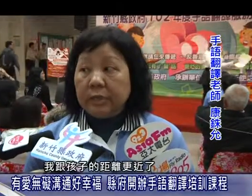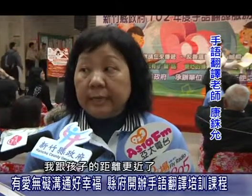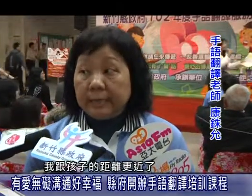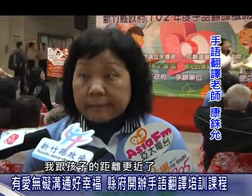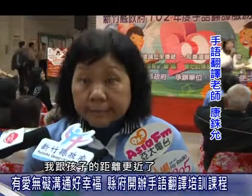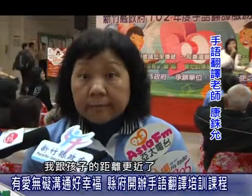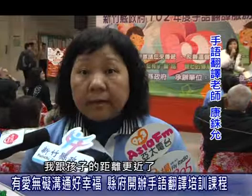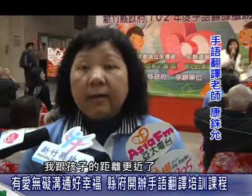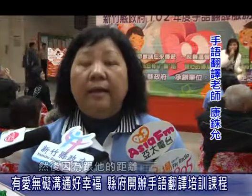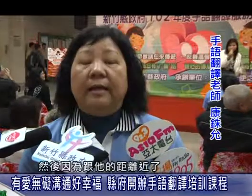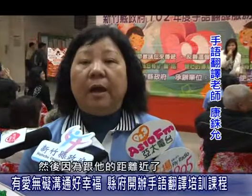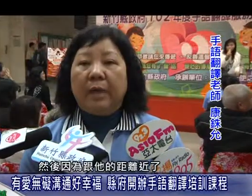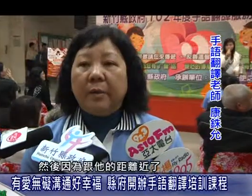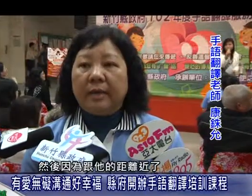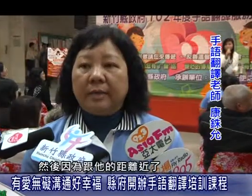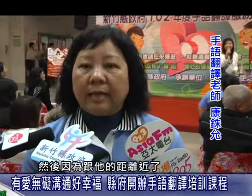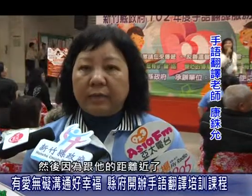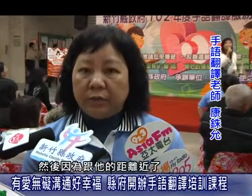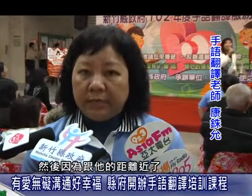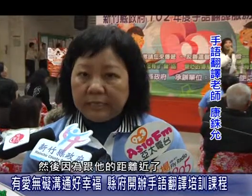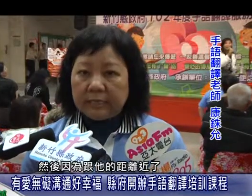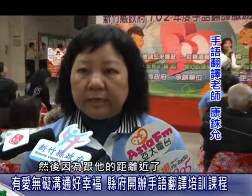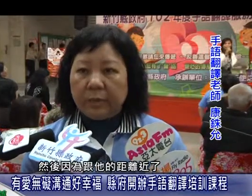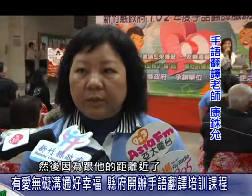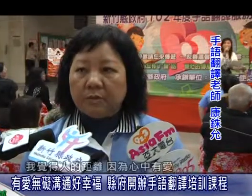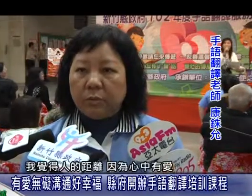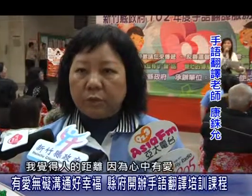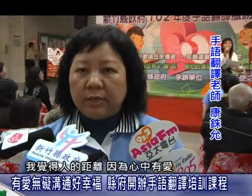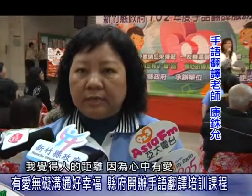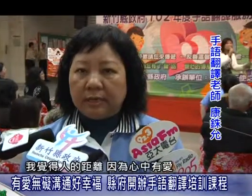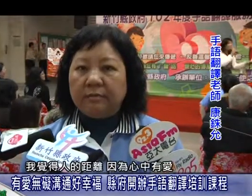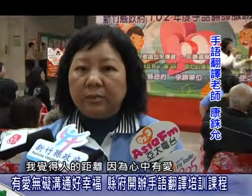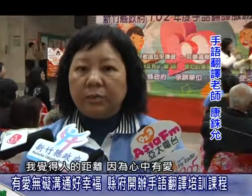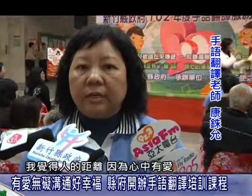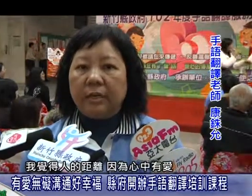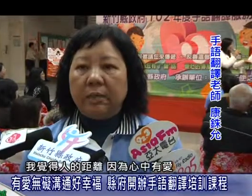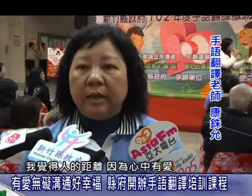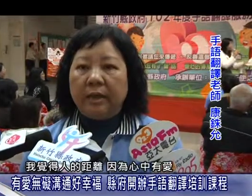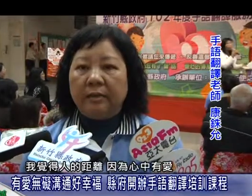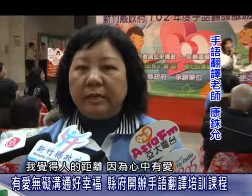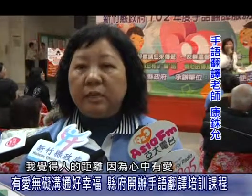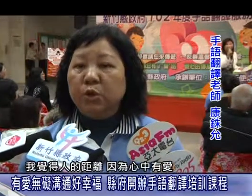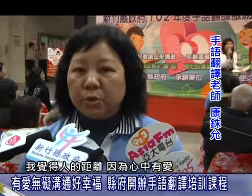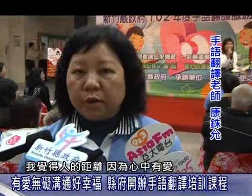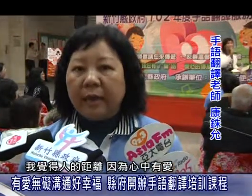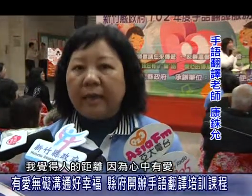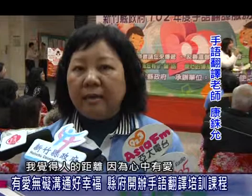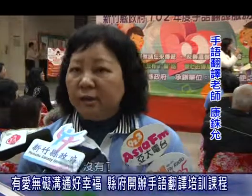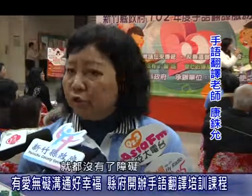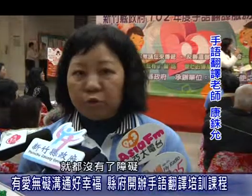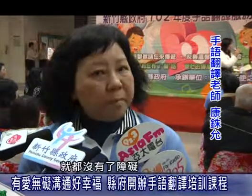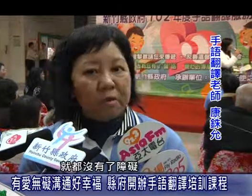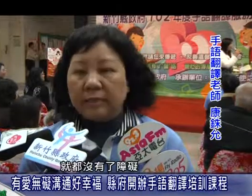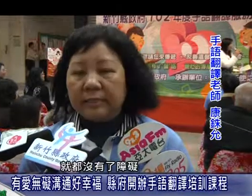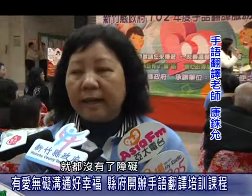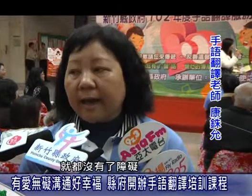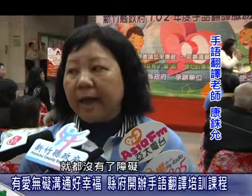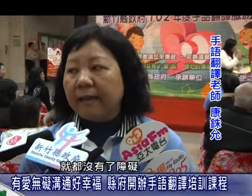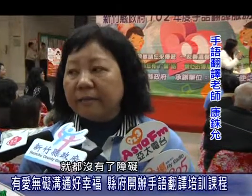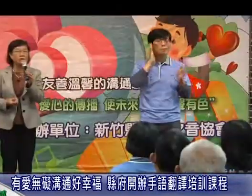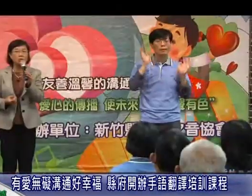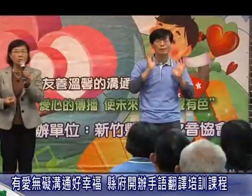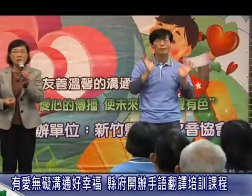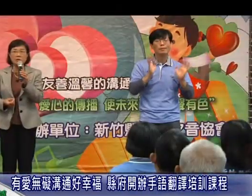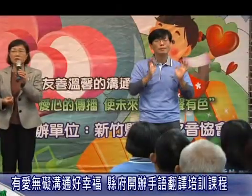子的距离更近了，然后因为跟他的距离近了，我觉得人的距离，因为你心中有爱，就都没有了障